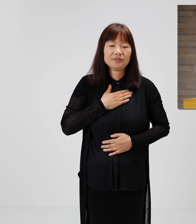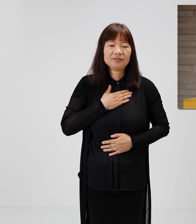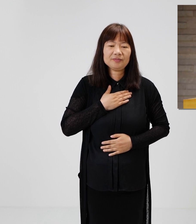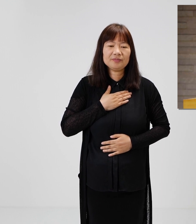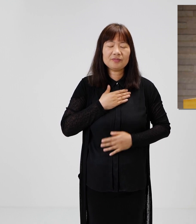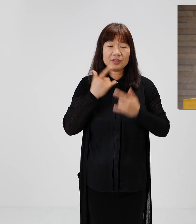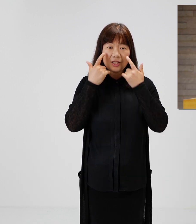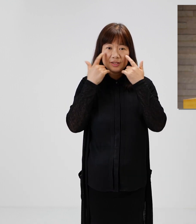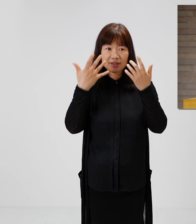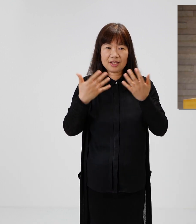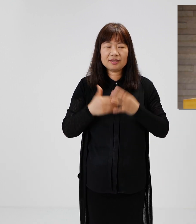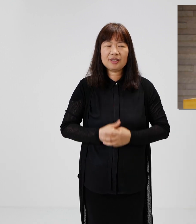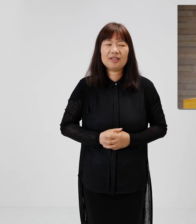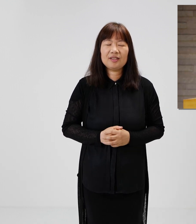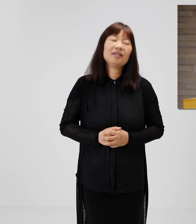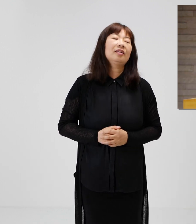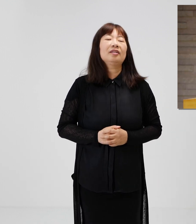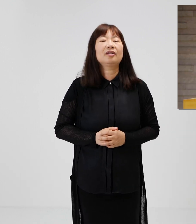확실히